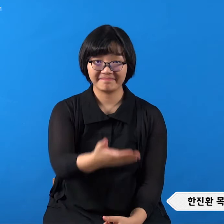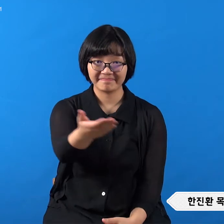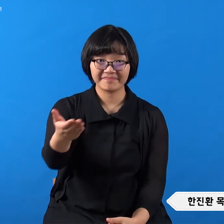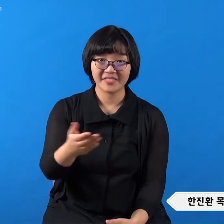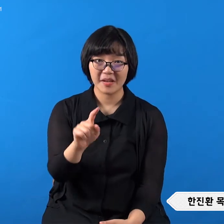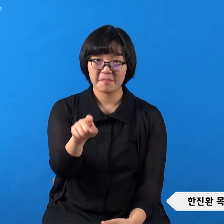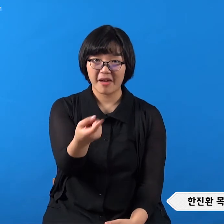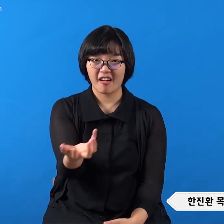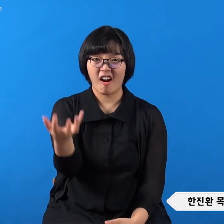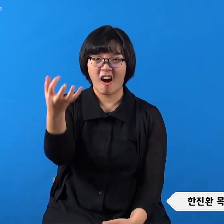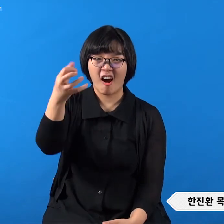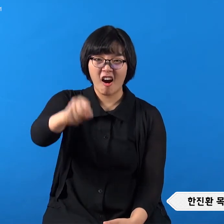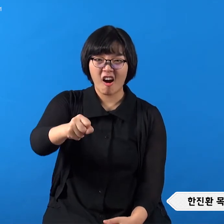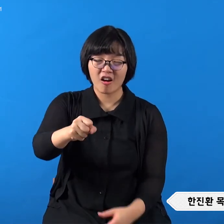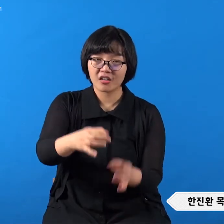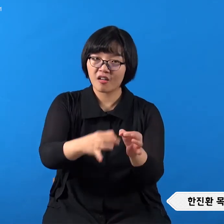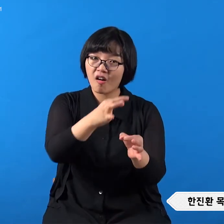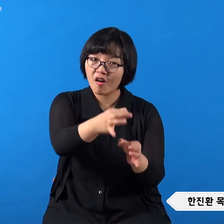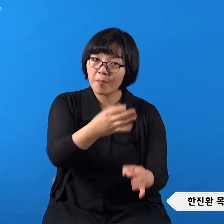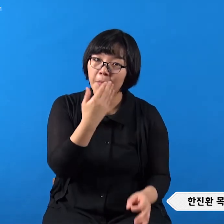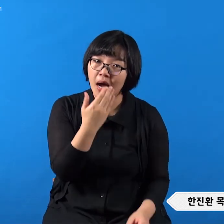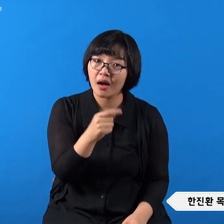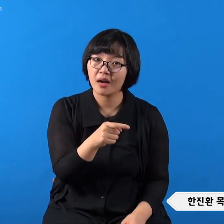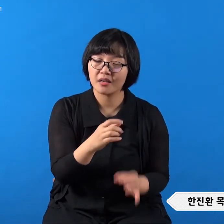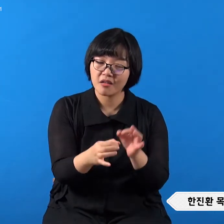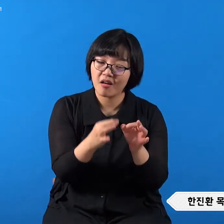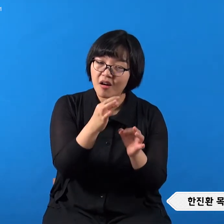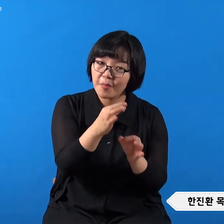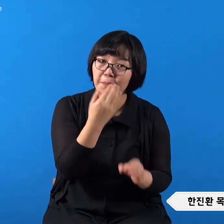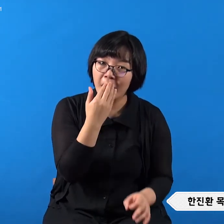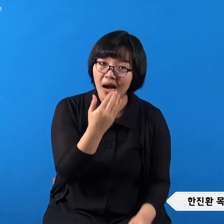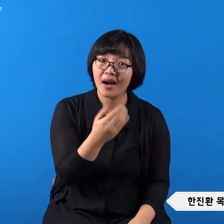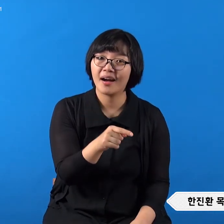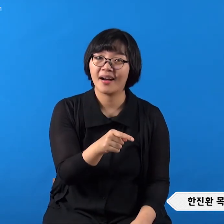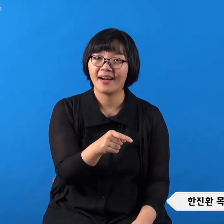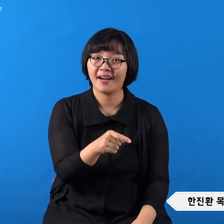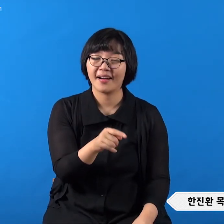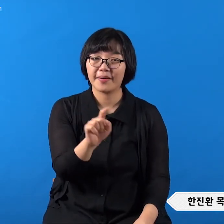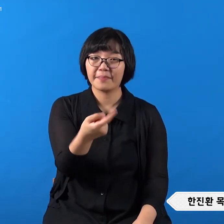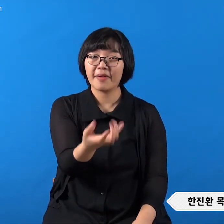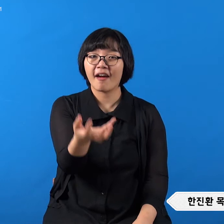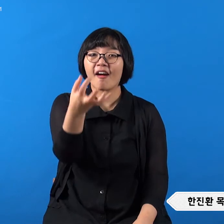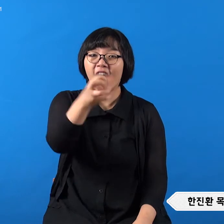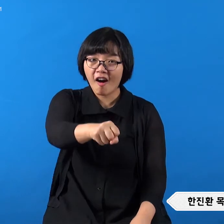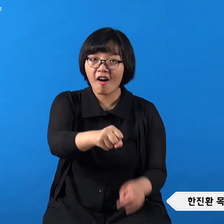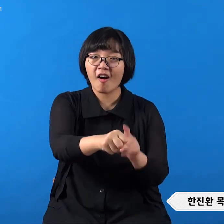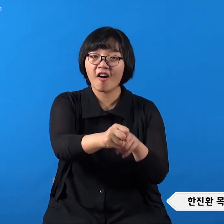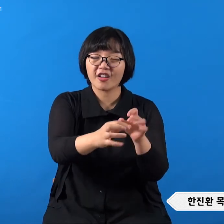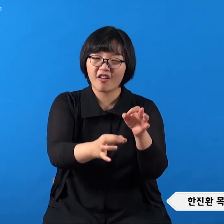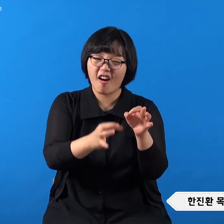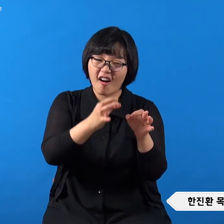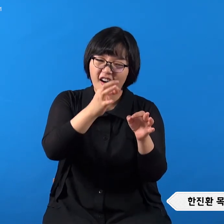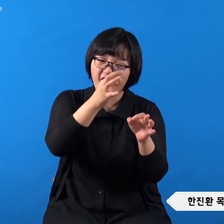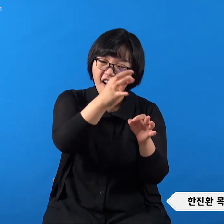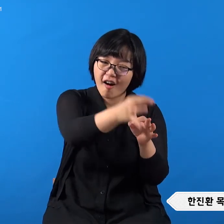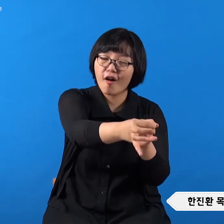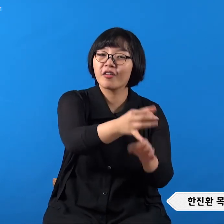여러분, 100억이 영원합니까? 대답해 보십시오. 100억 가지면 그 100억이